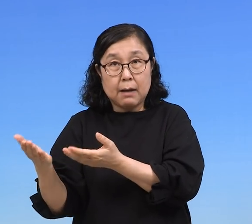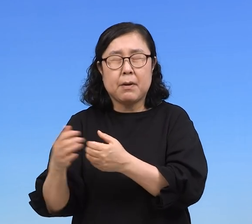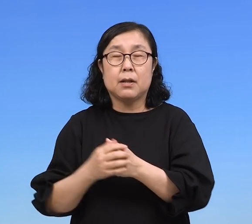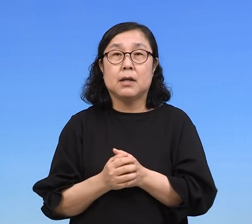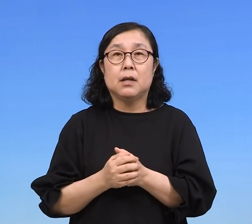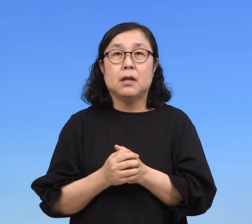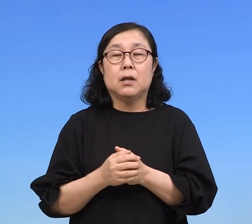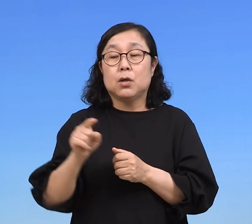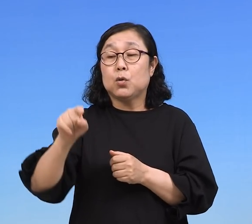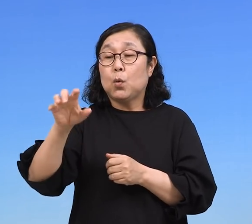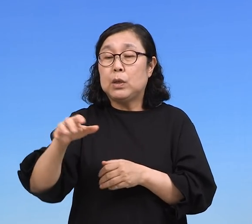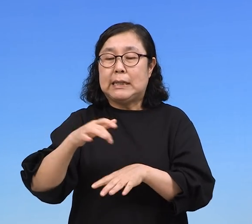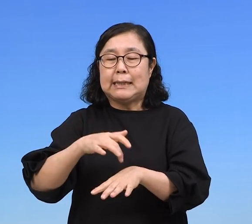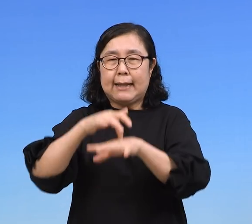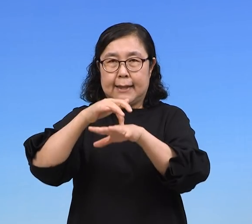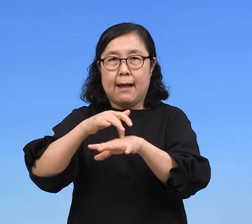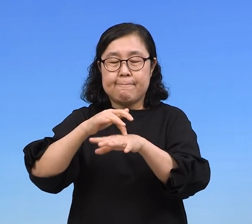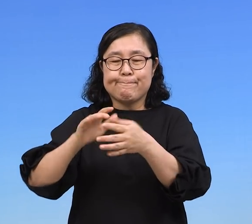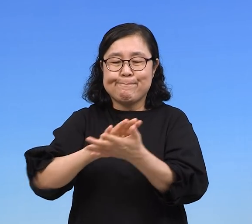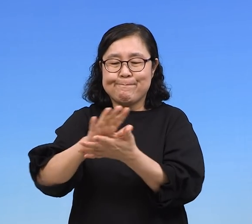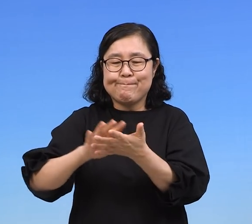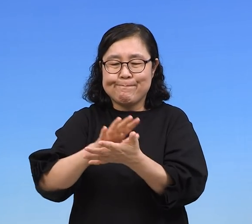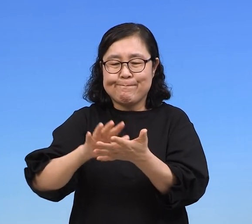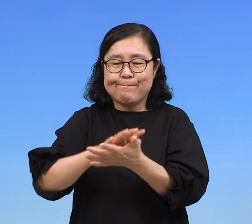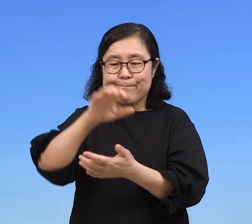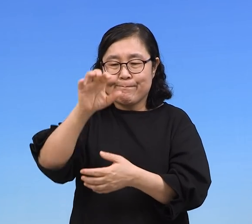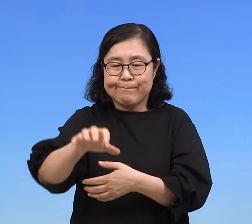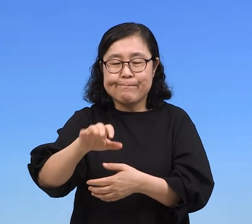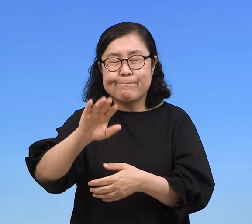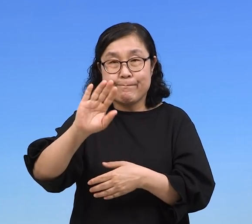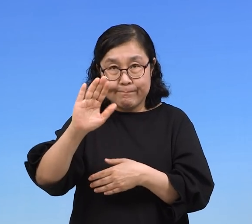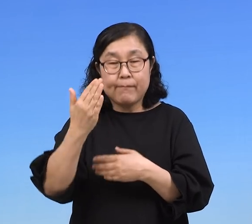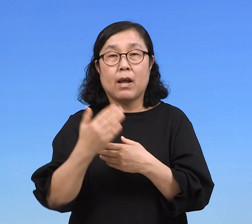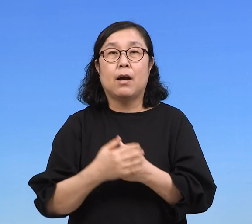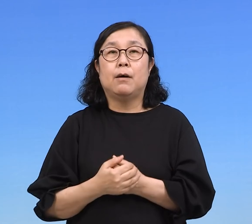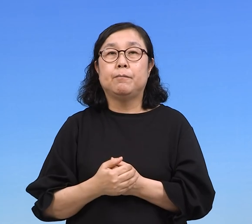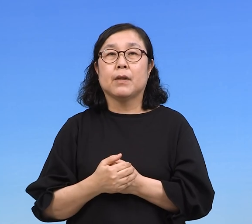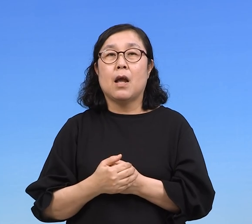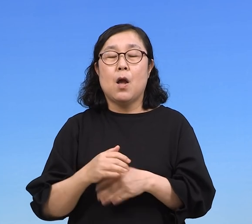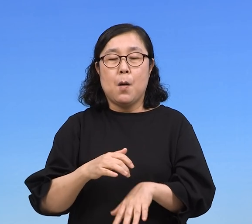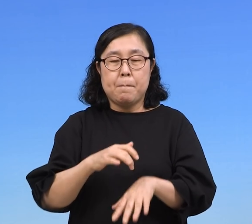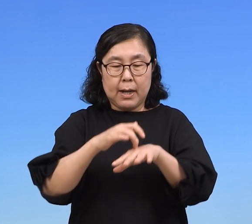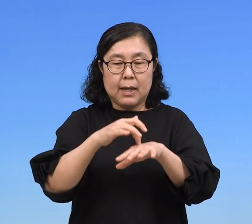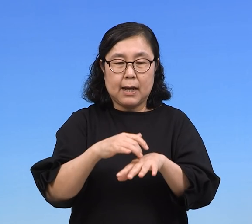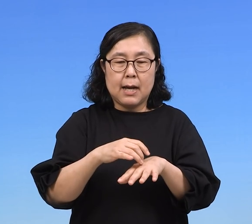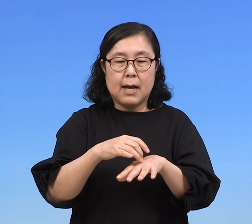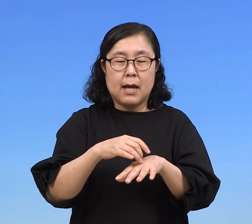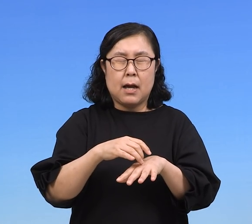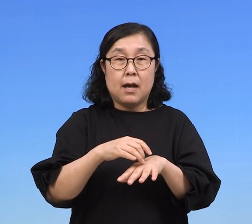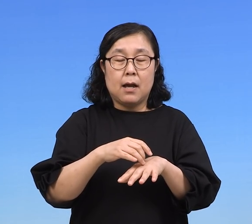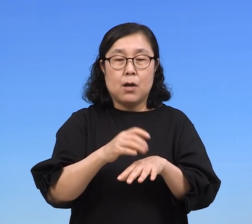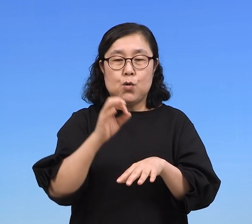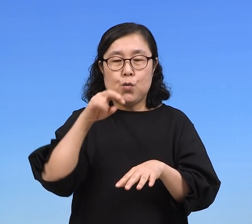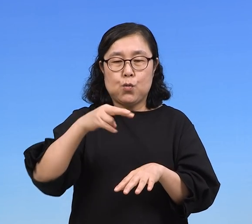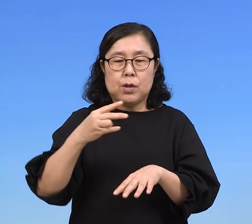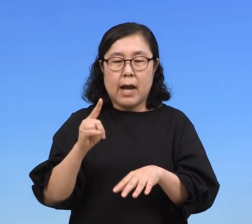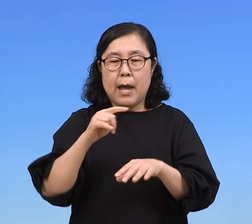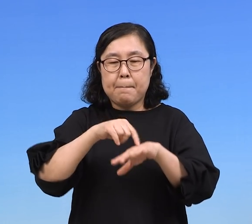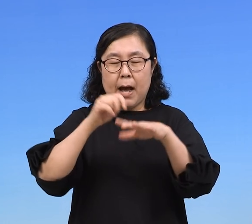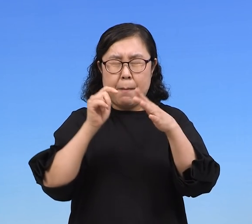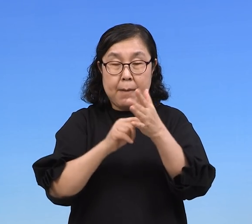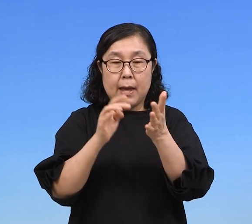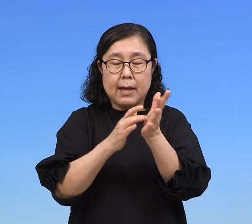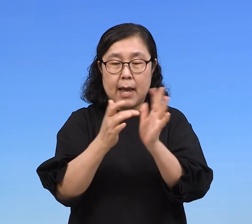거기가 사탄의 놀이터가 된다는 거. 여러분 잘 아시는 요한복음 13장 2절, 마귀가 벌써 시몬의 아들 가룟